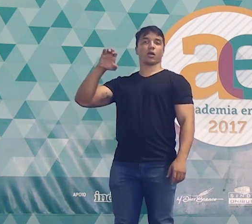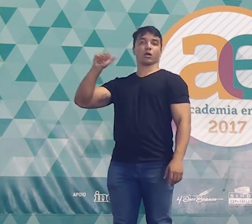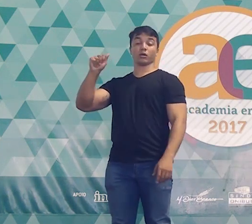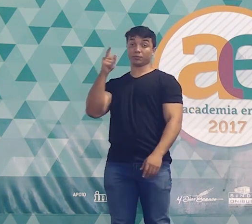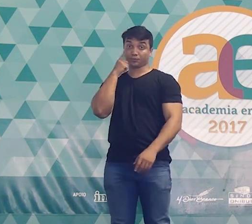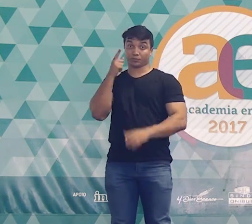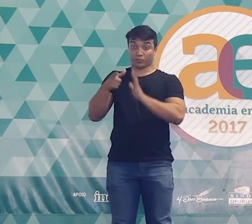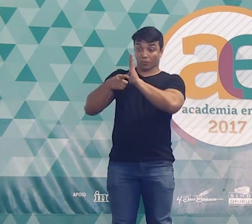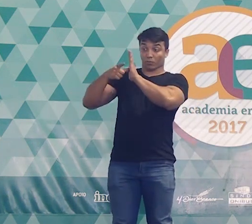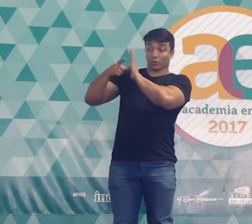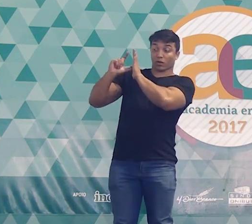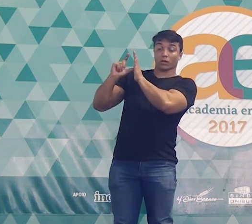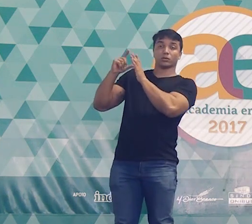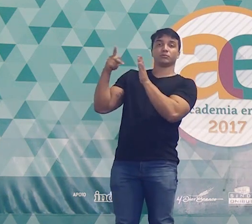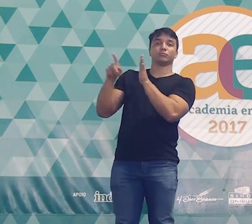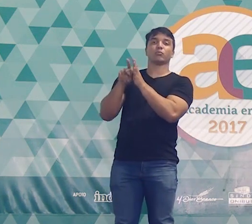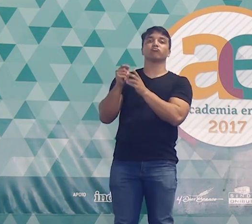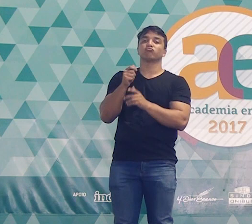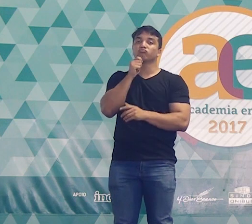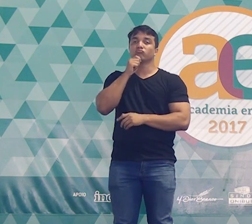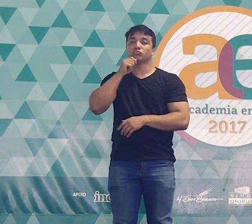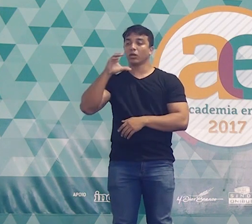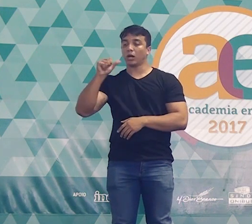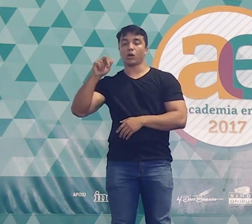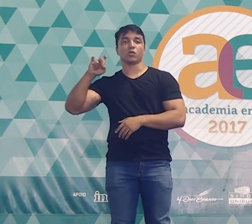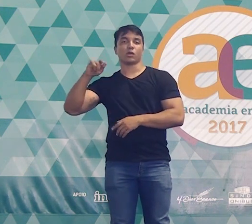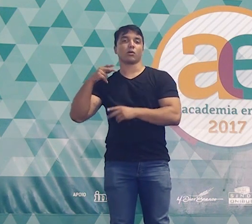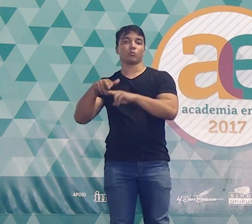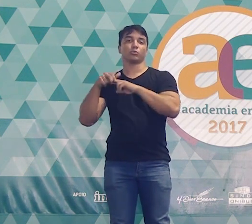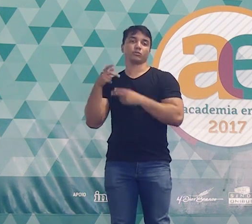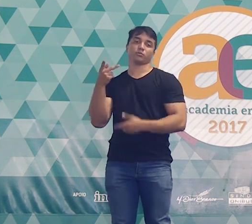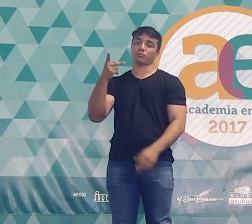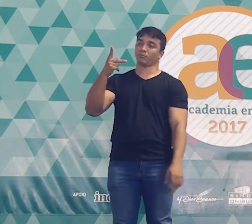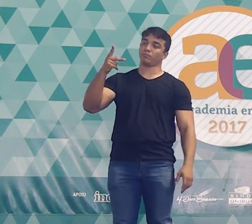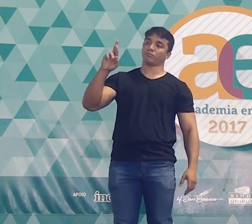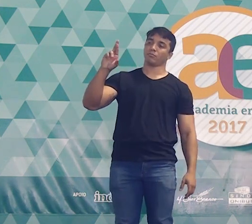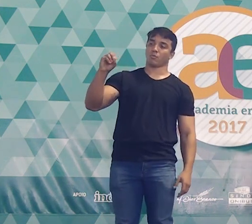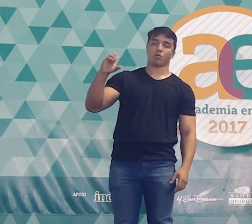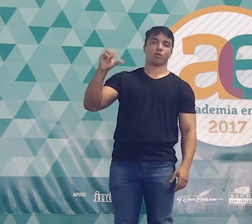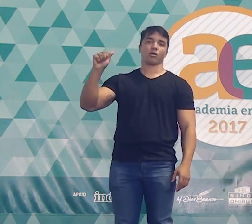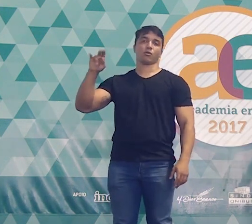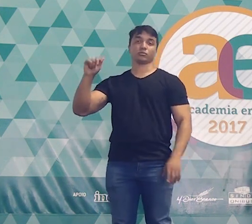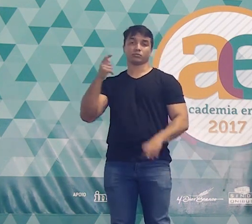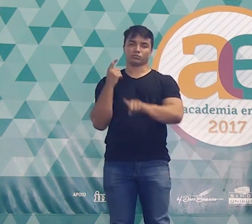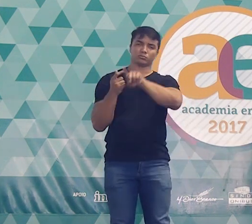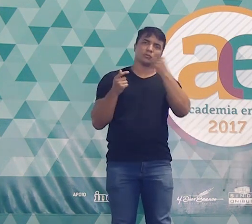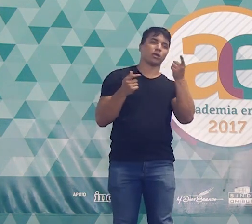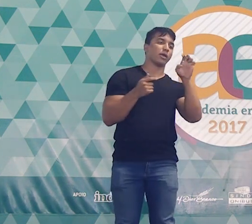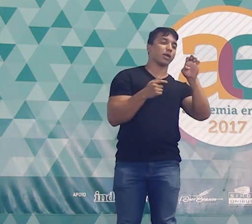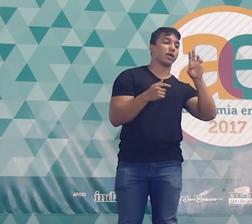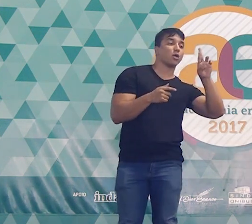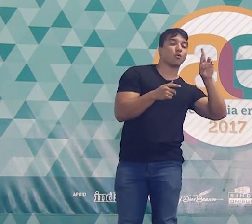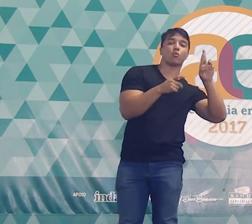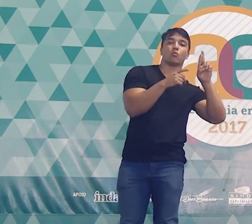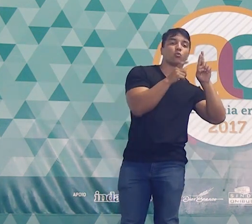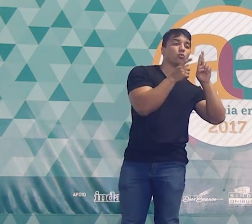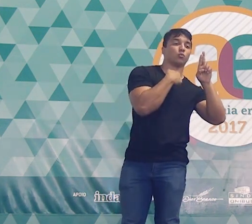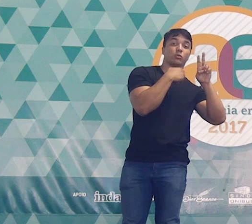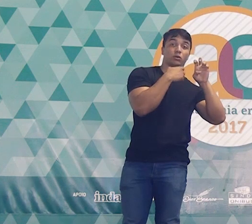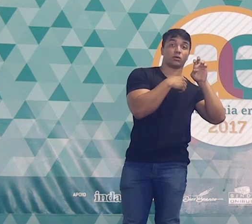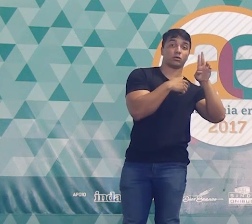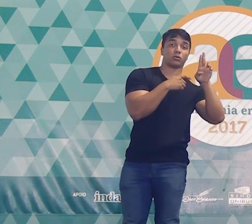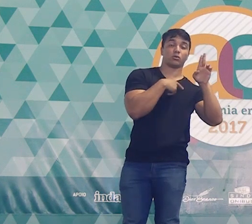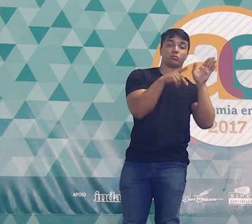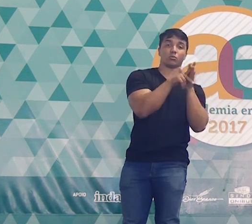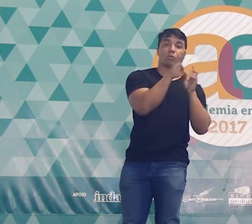veio antes da existência da carioteca, por isso procariótica. E eucariótica, o prefixo eu,